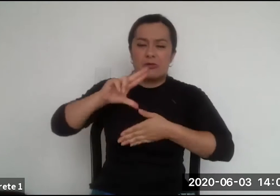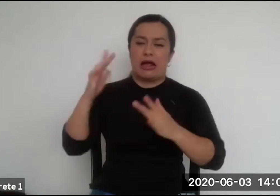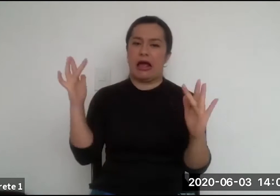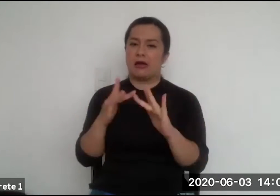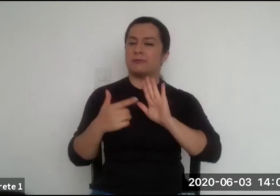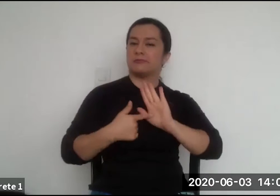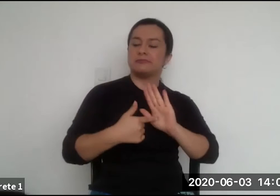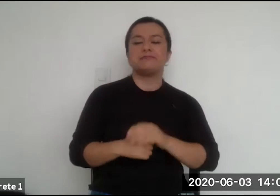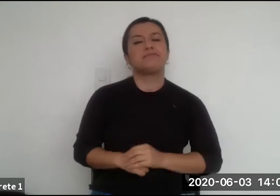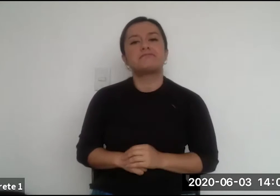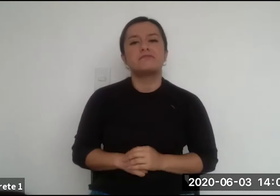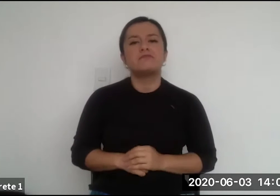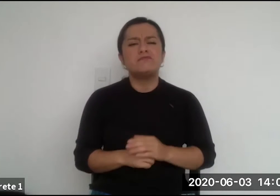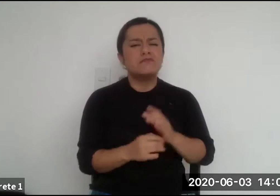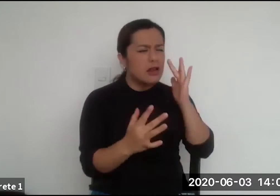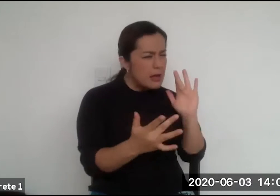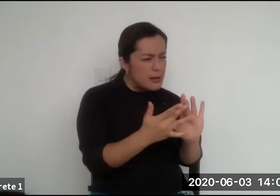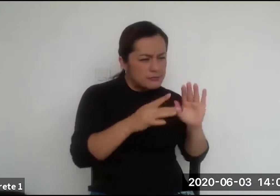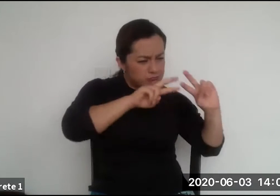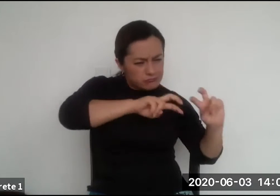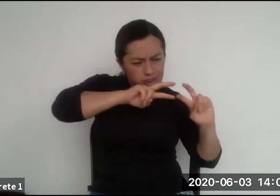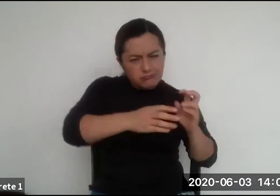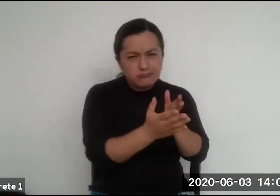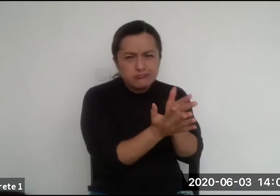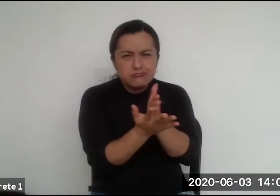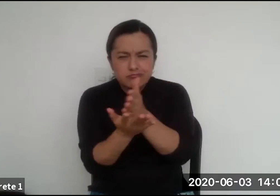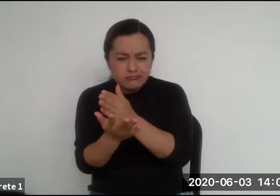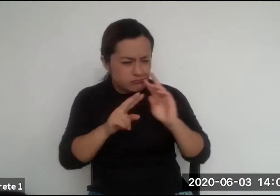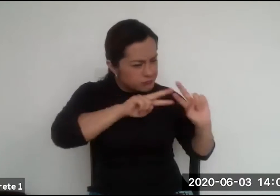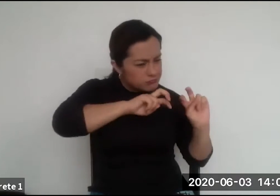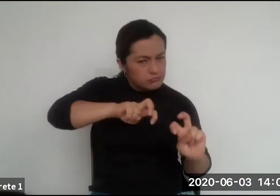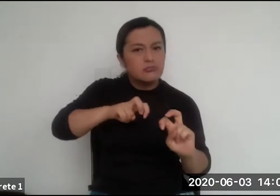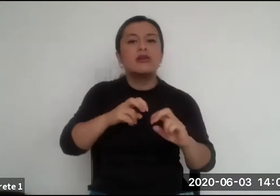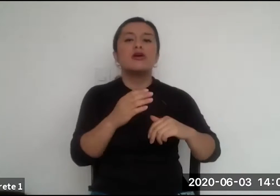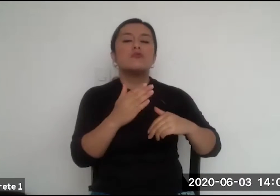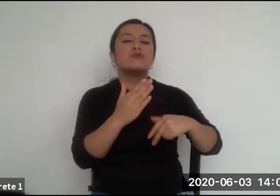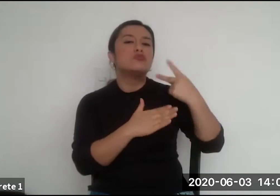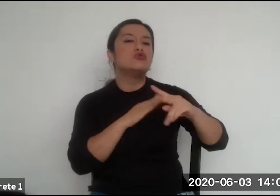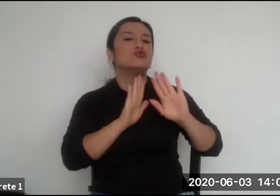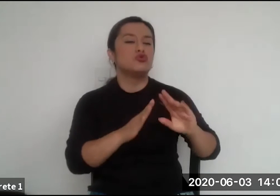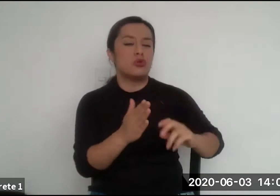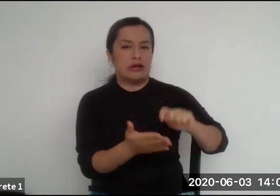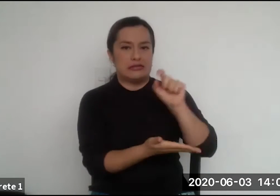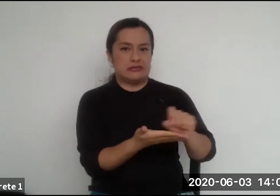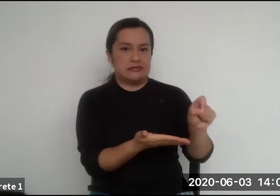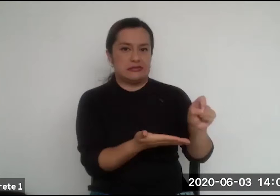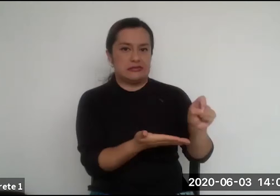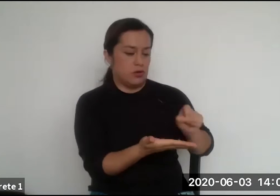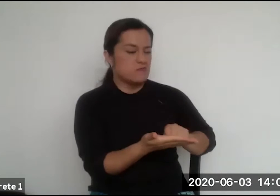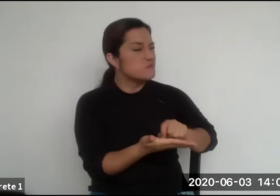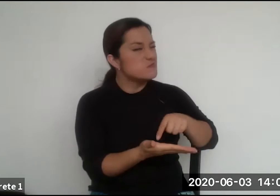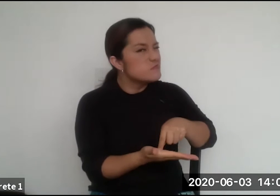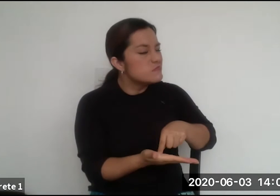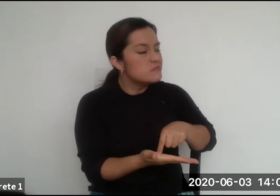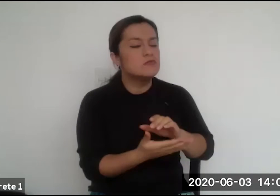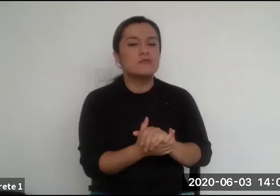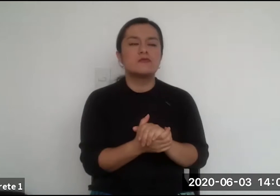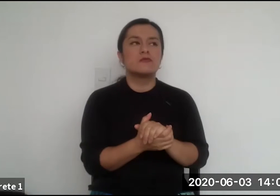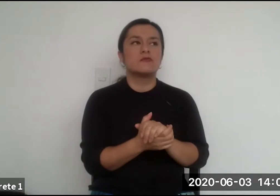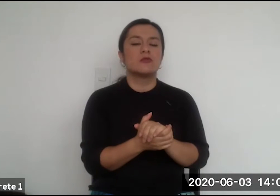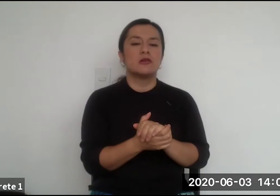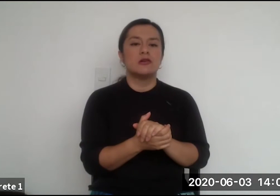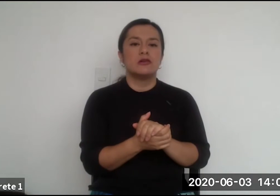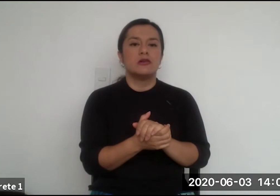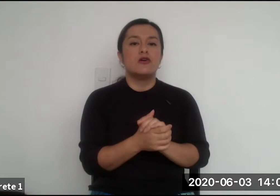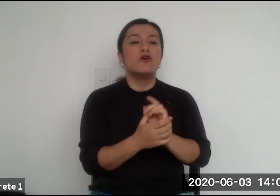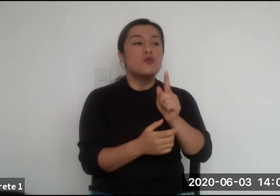Y su línea de investigación fuera de la academia desarrollan un proyecto de escritura que parte que parte de experiencias